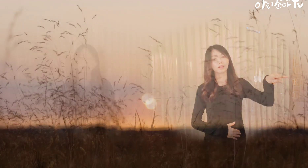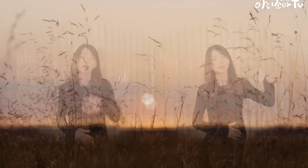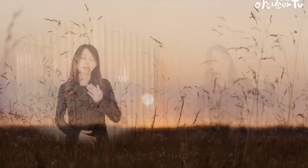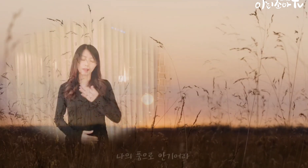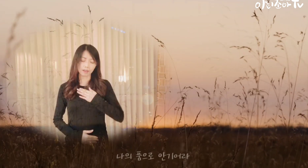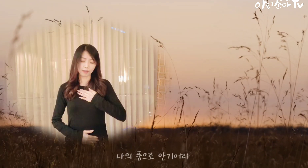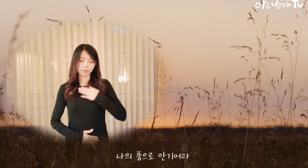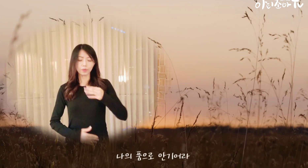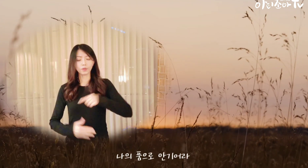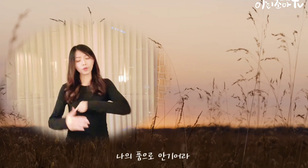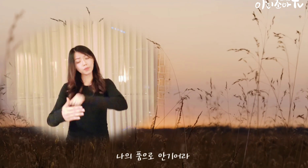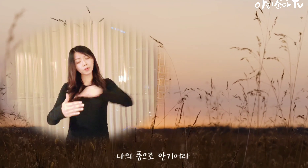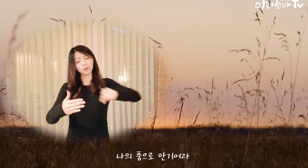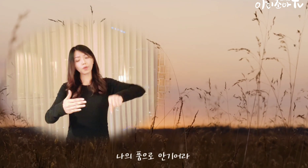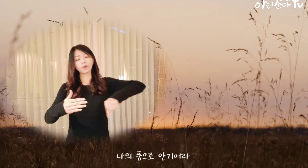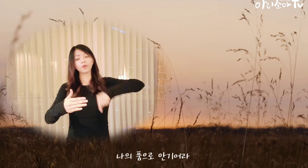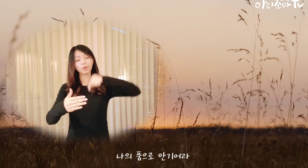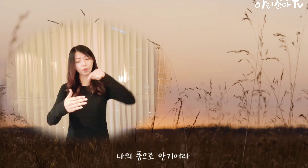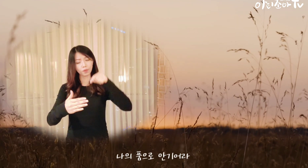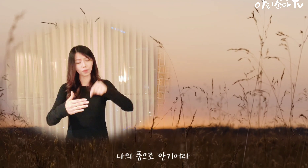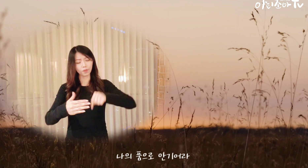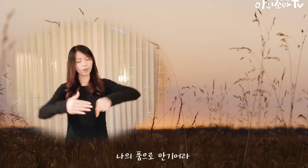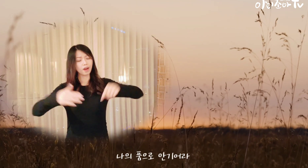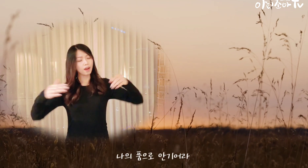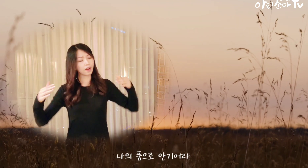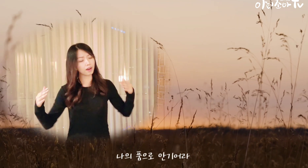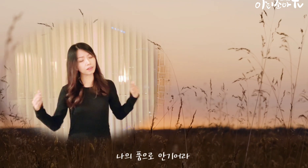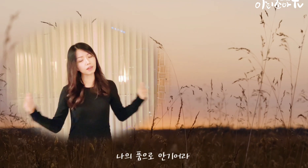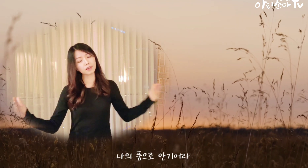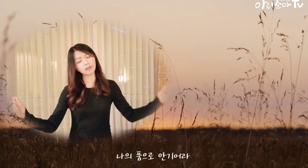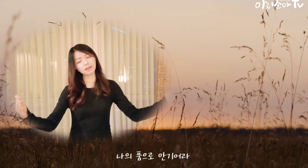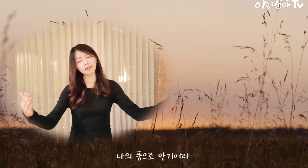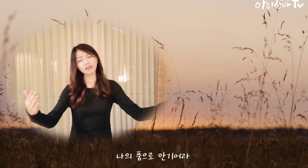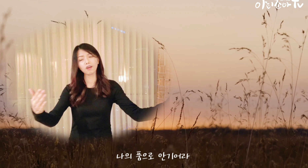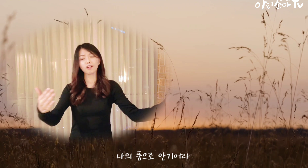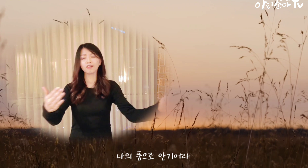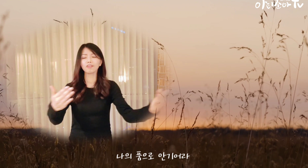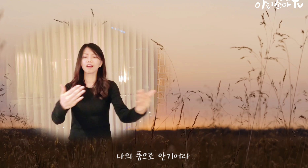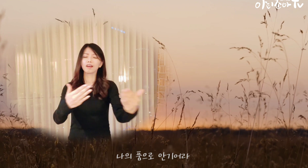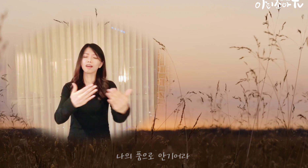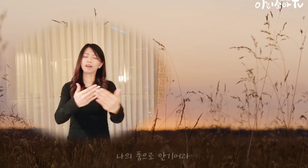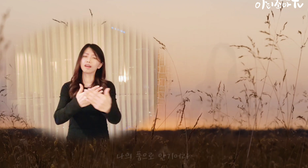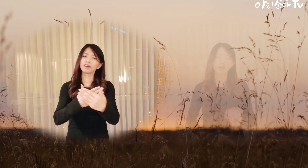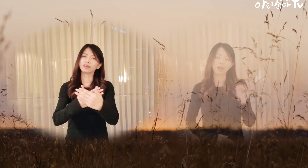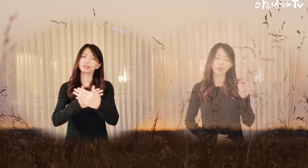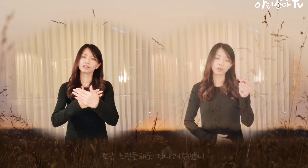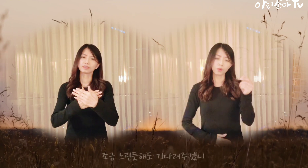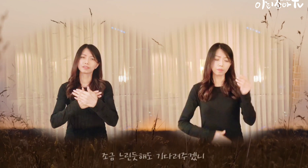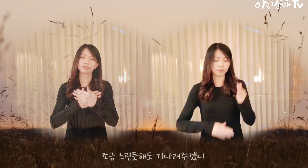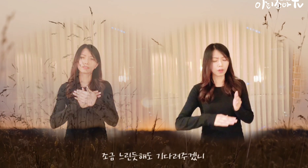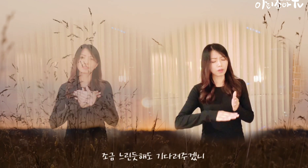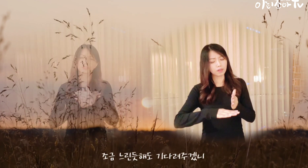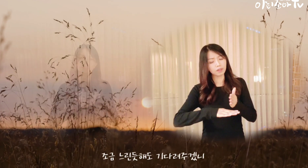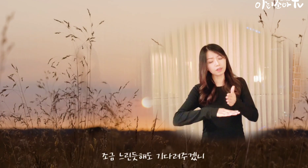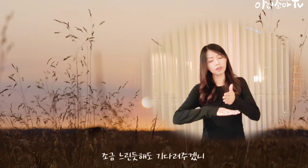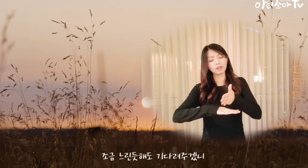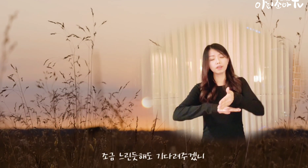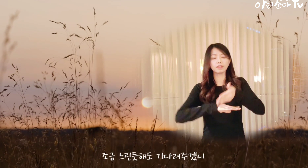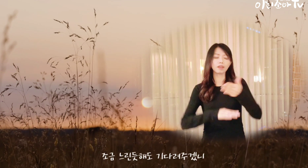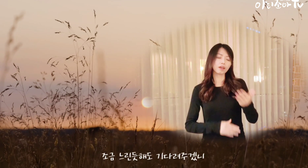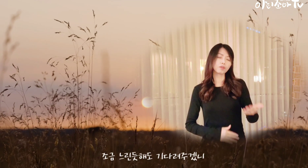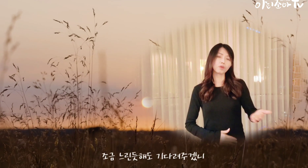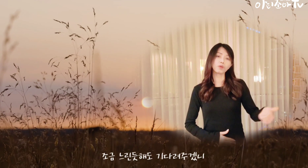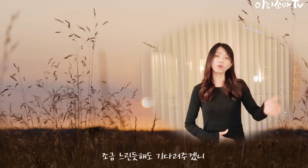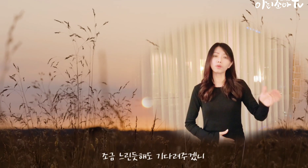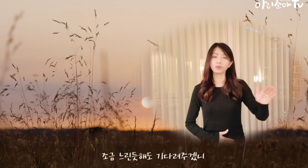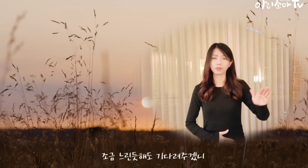돌아보라 나의 품으로 안 기어라 조금 느린